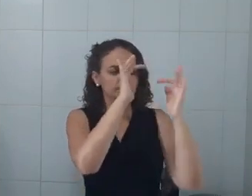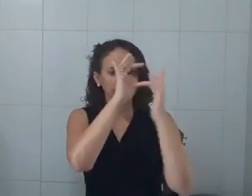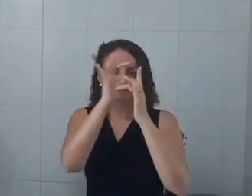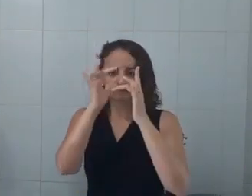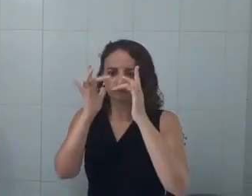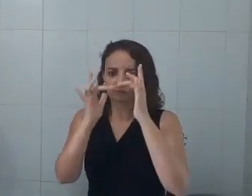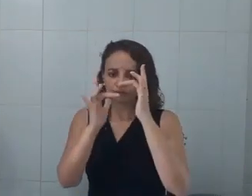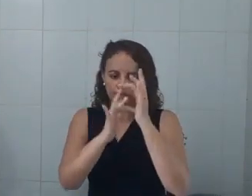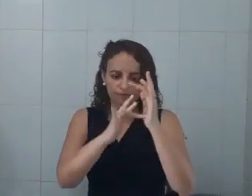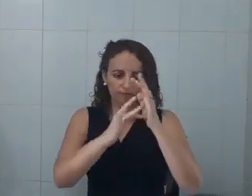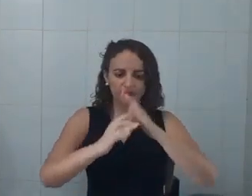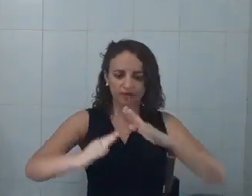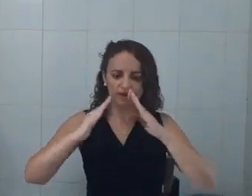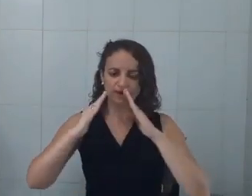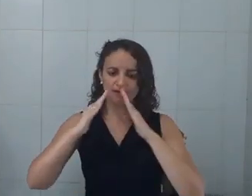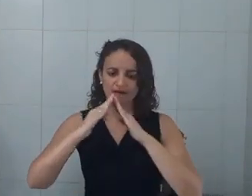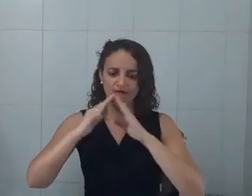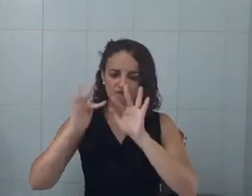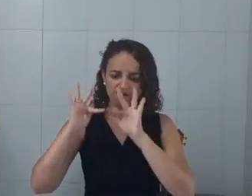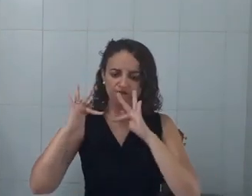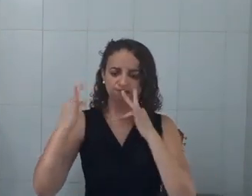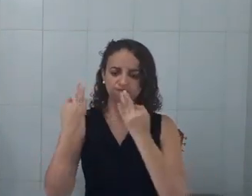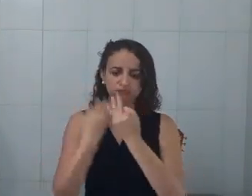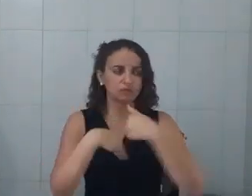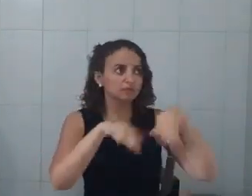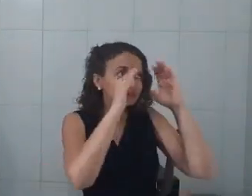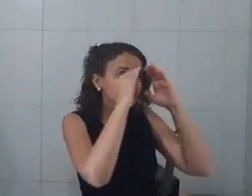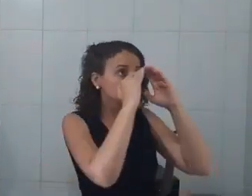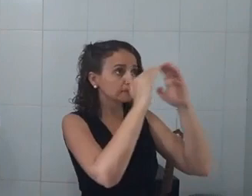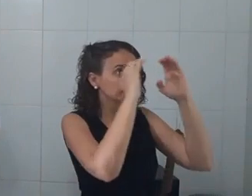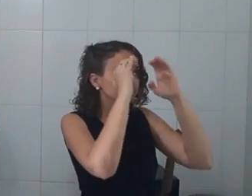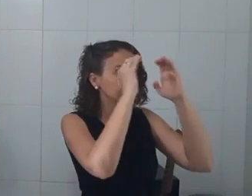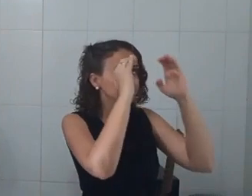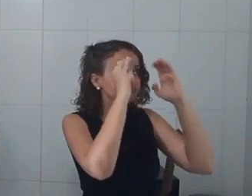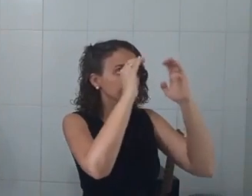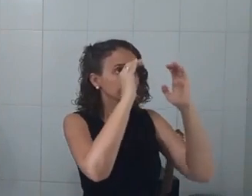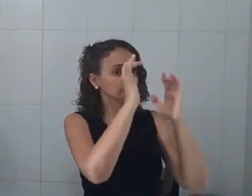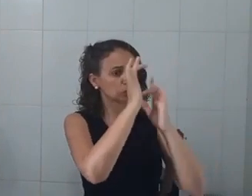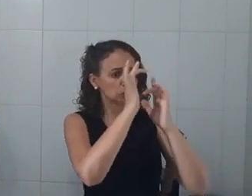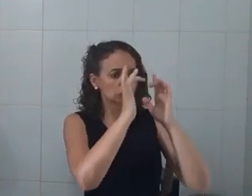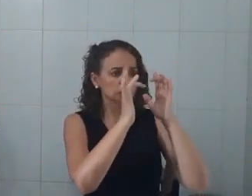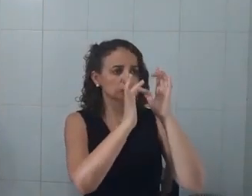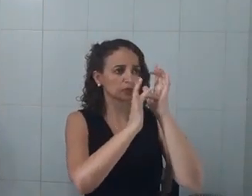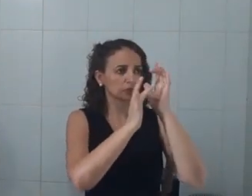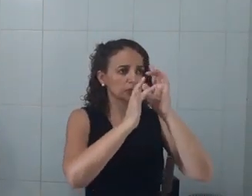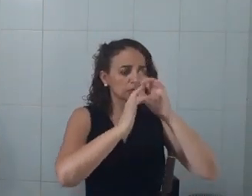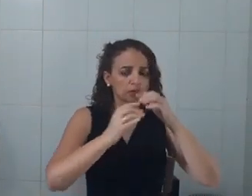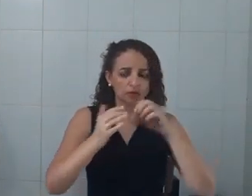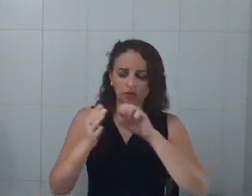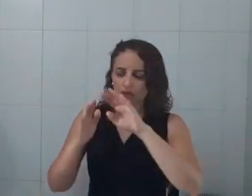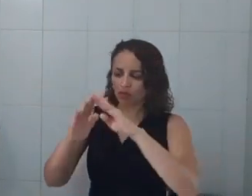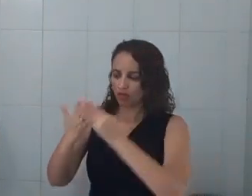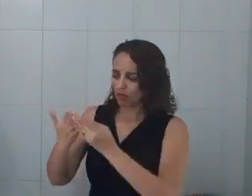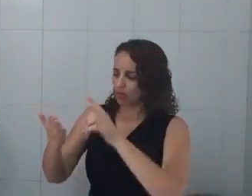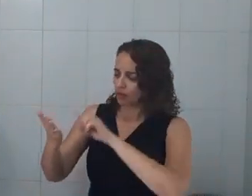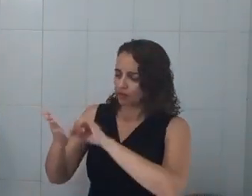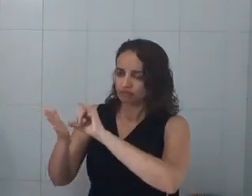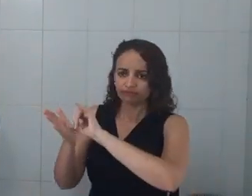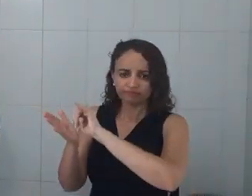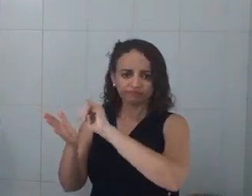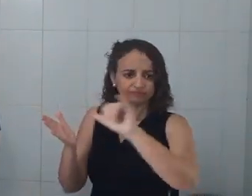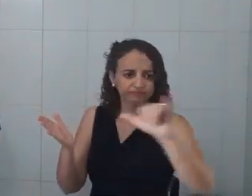nossa casa firmada nos princípios da palavra de Deus, não em palavra